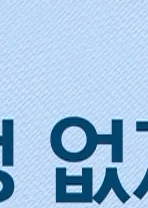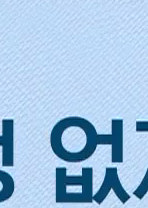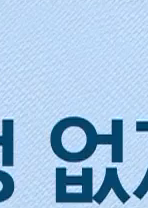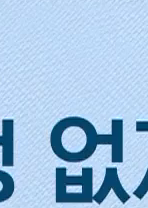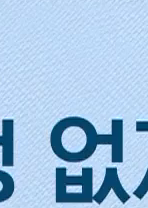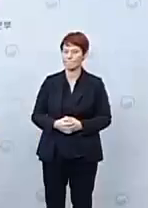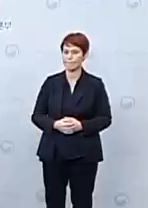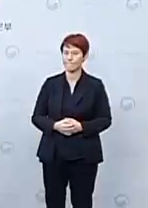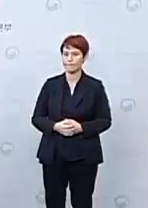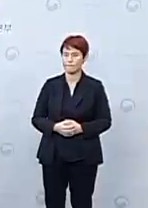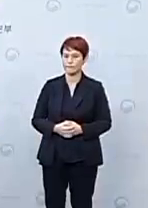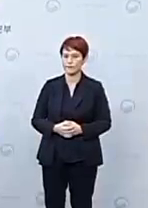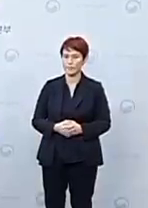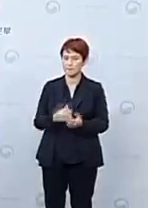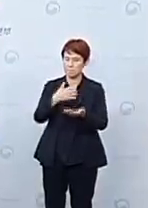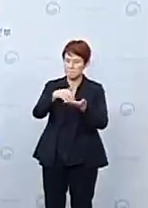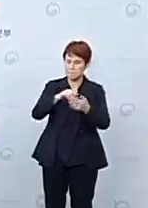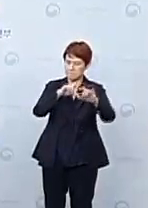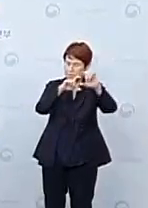않고 있습니다.